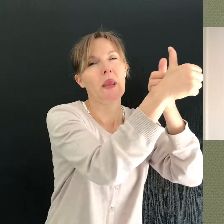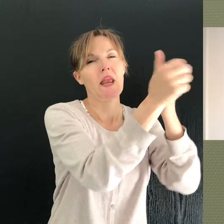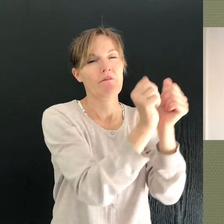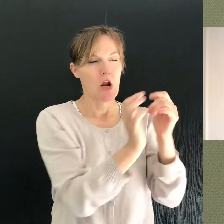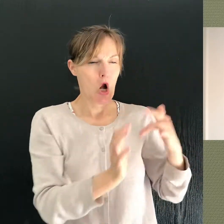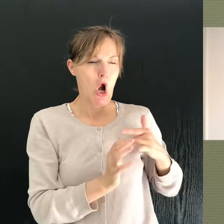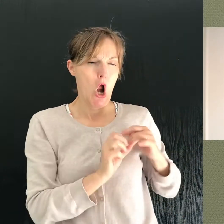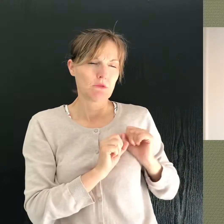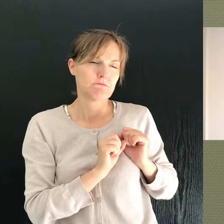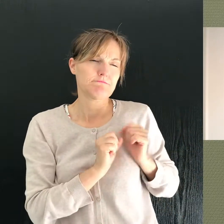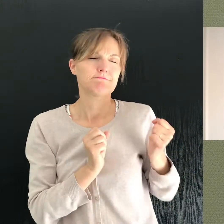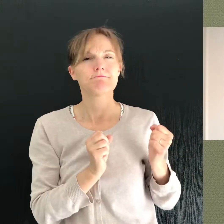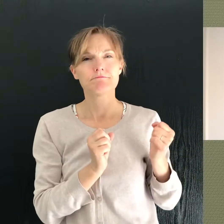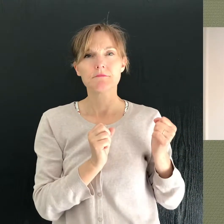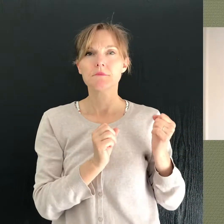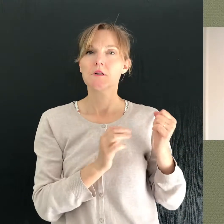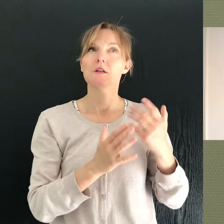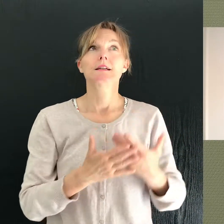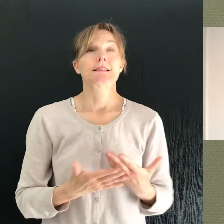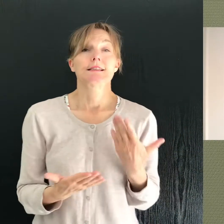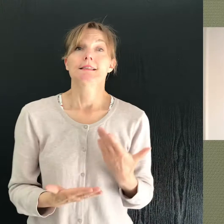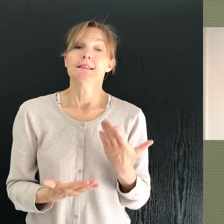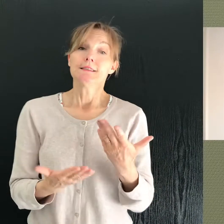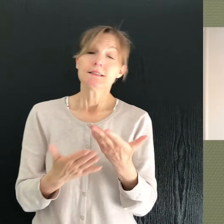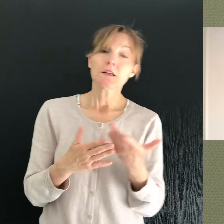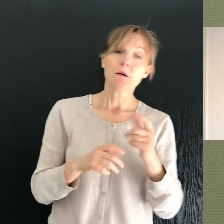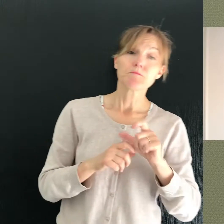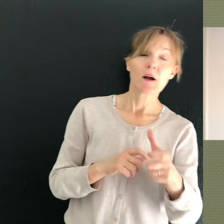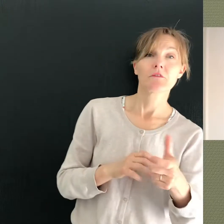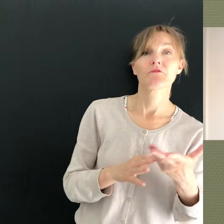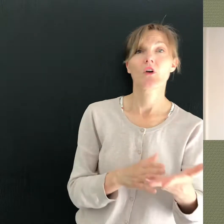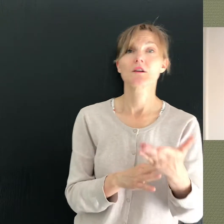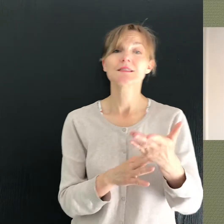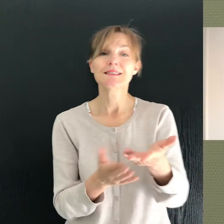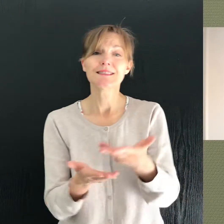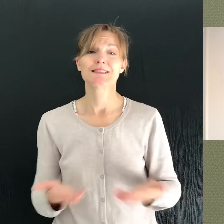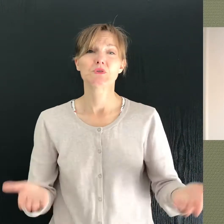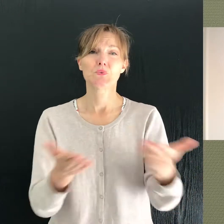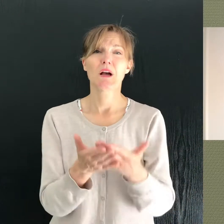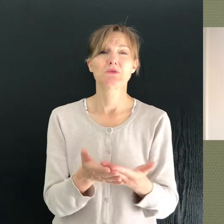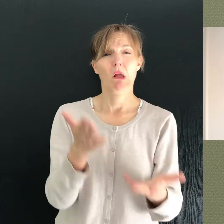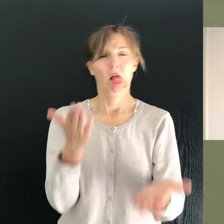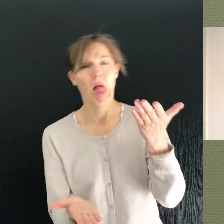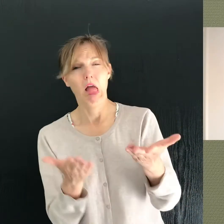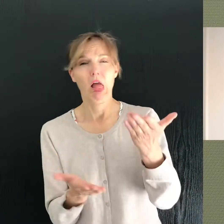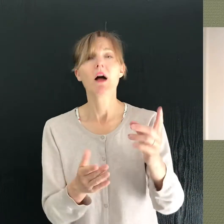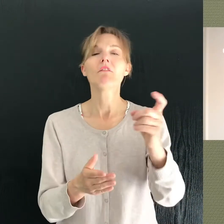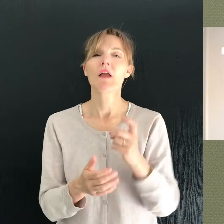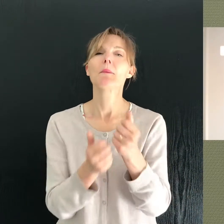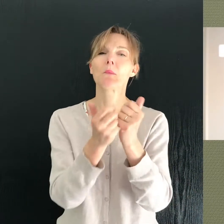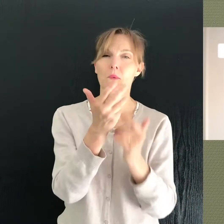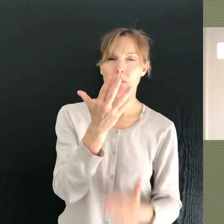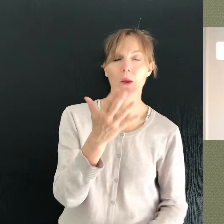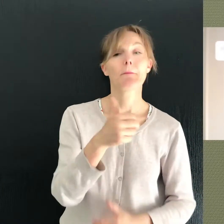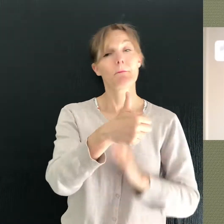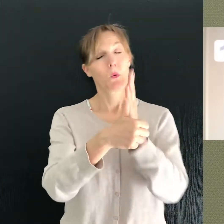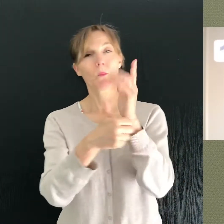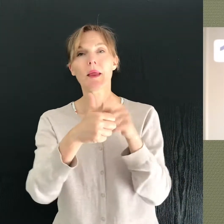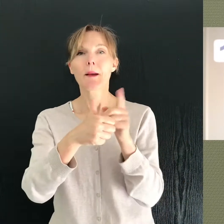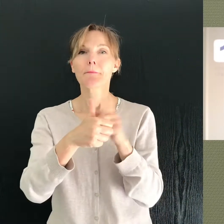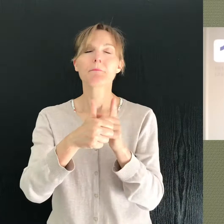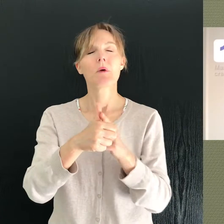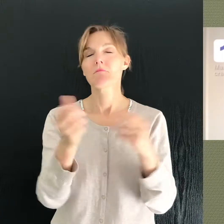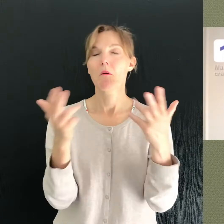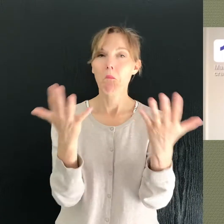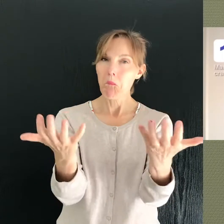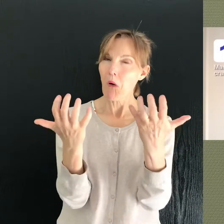cœur brisé. Les causes des situations actuelles sont multiples, et je vais essayer de vous les énoncer. Premièrement, et